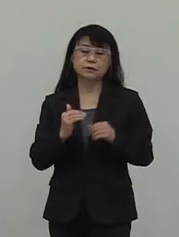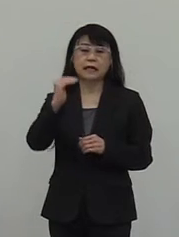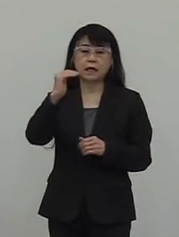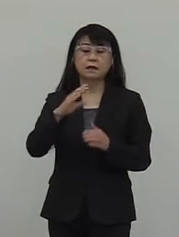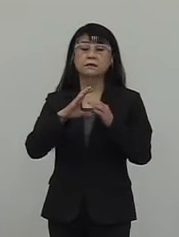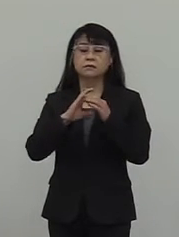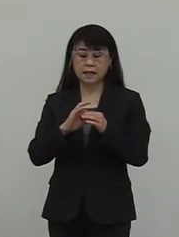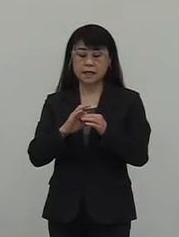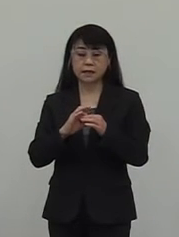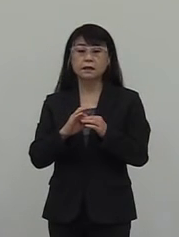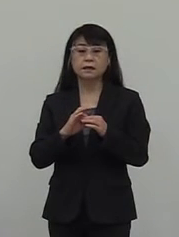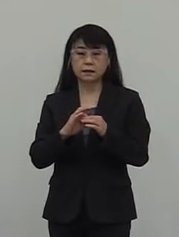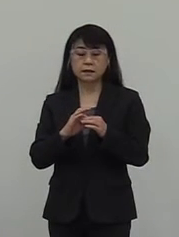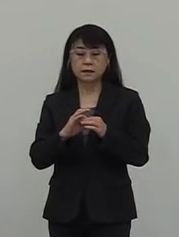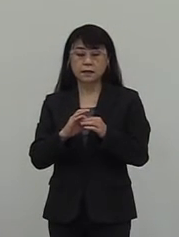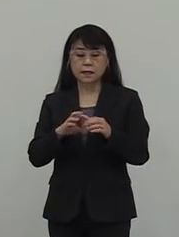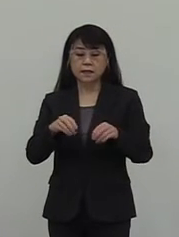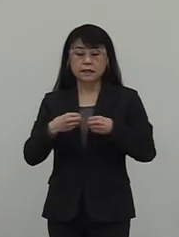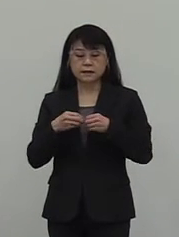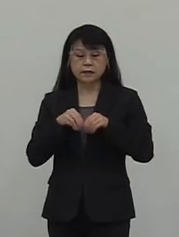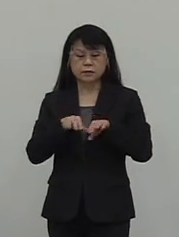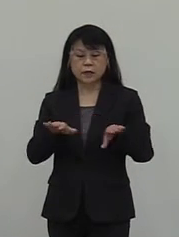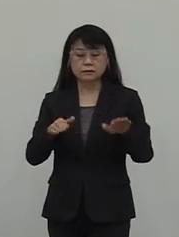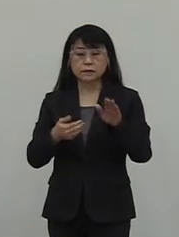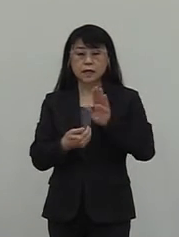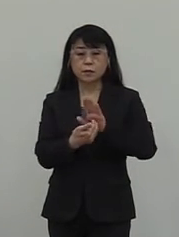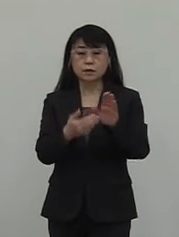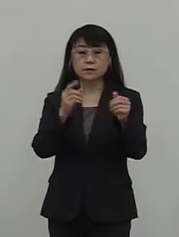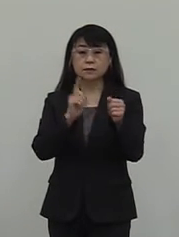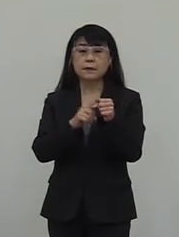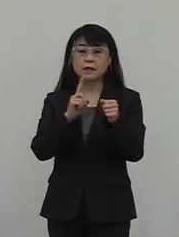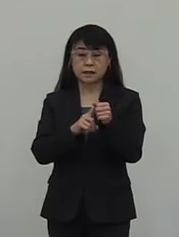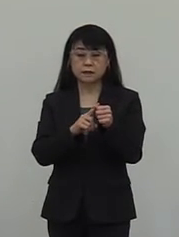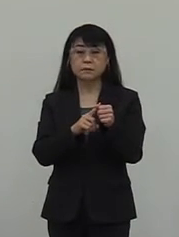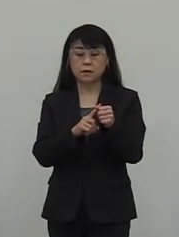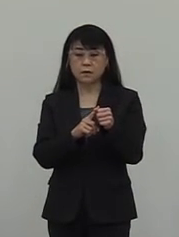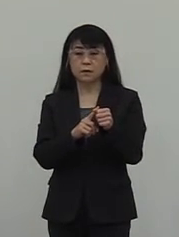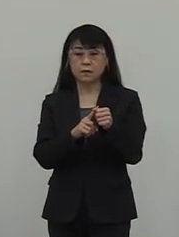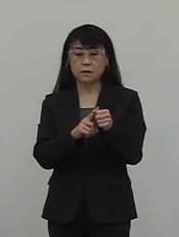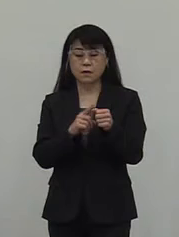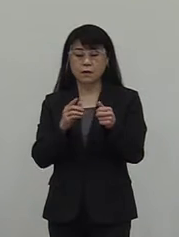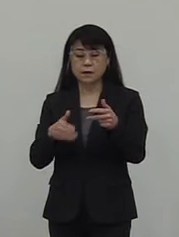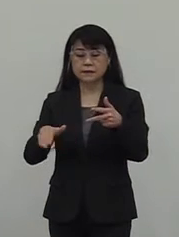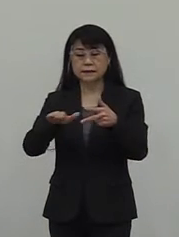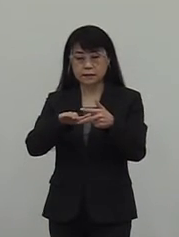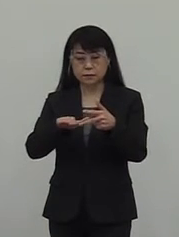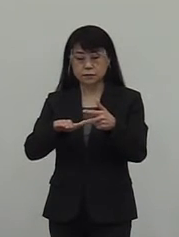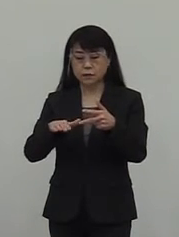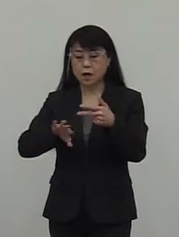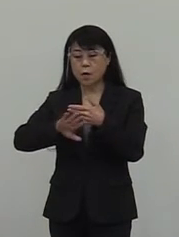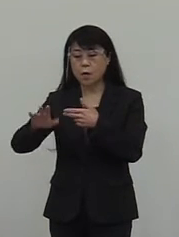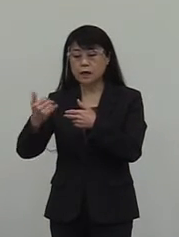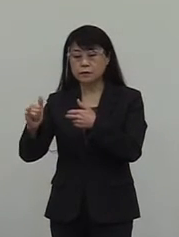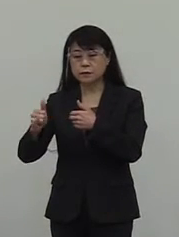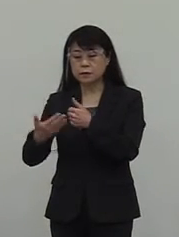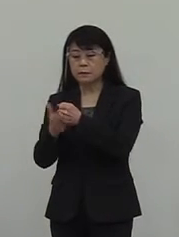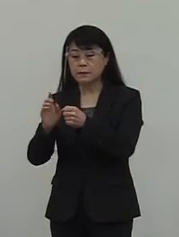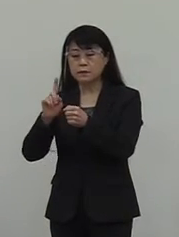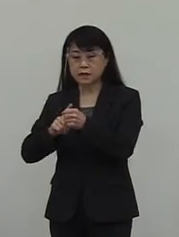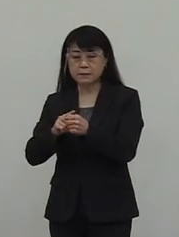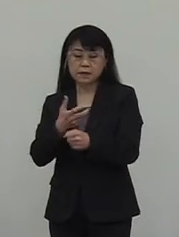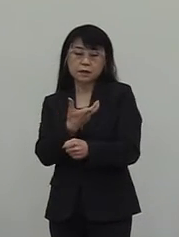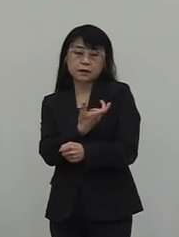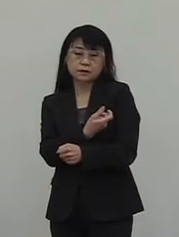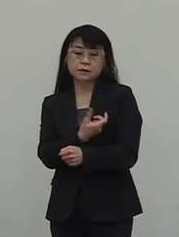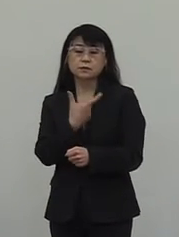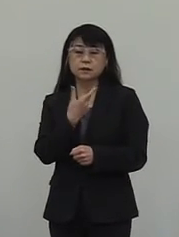け、感染の機会を予防するためにも施設とかいろんな周りの方を守るためにも打っていただきたいという気持ちでございます